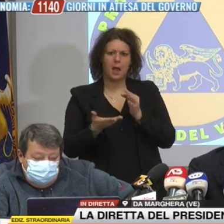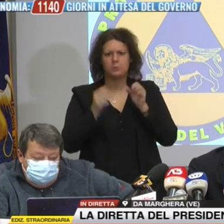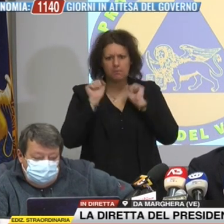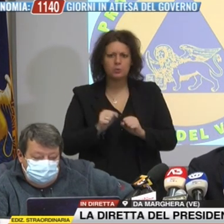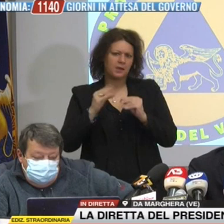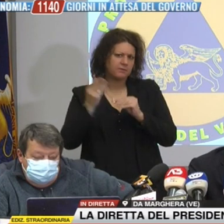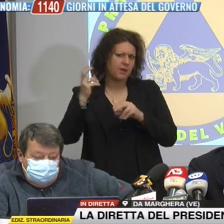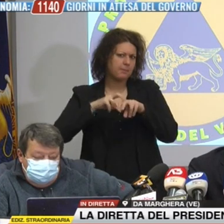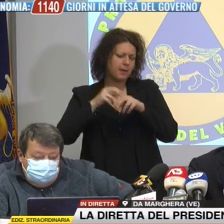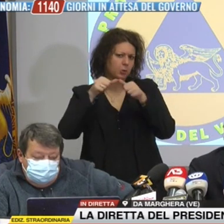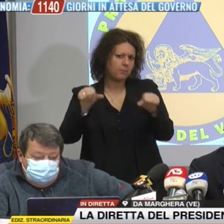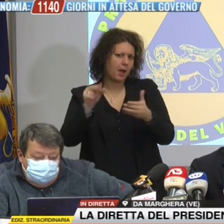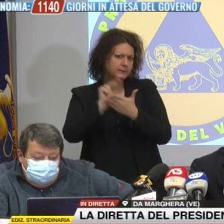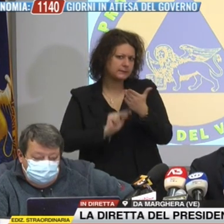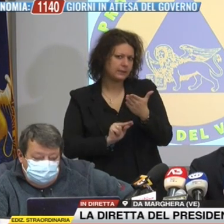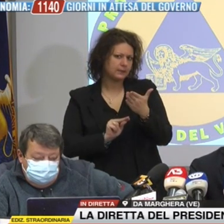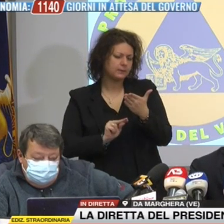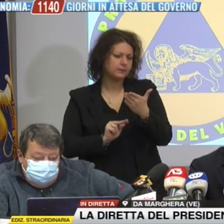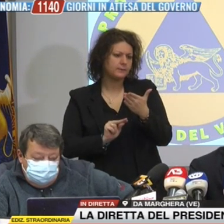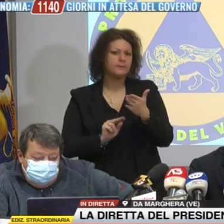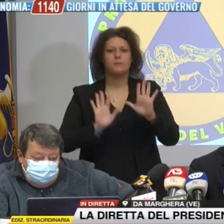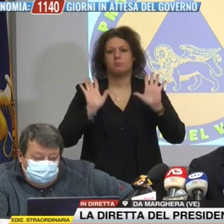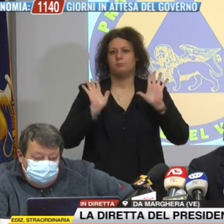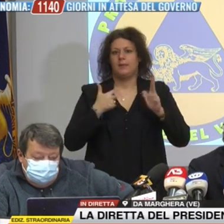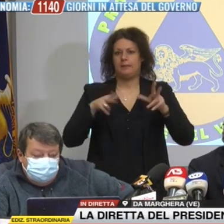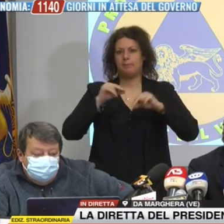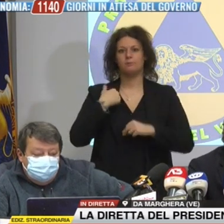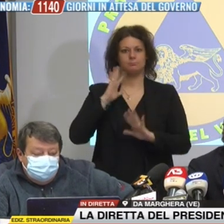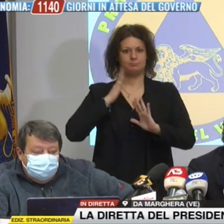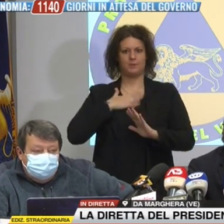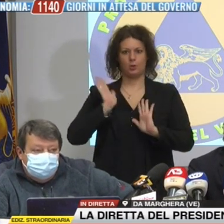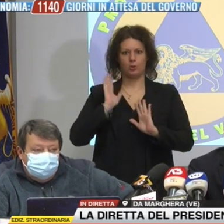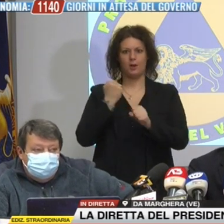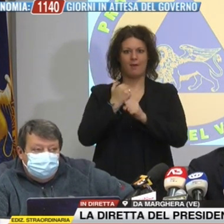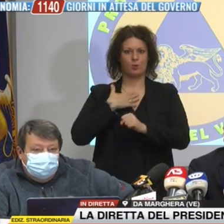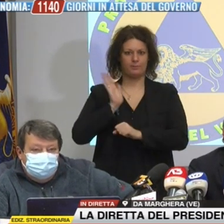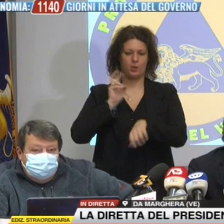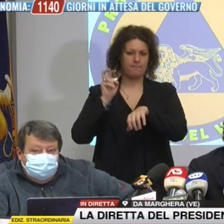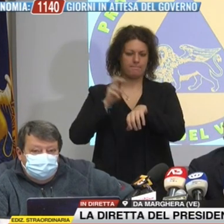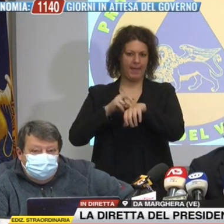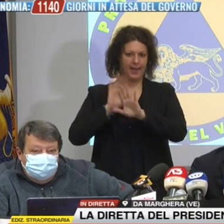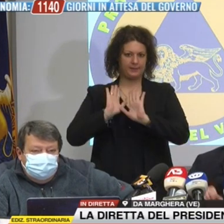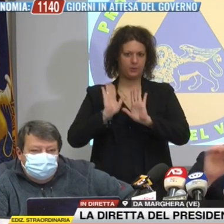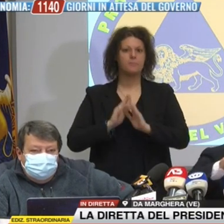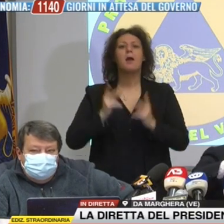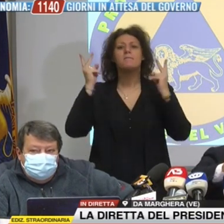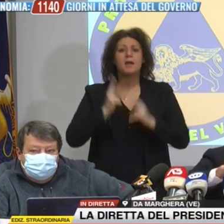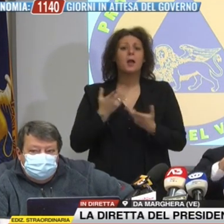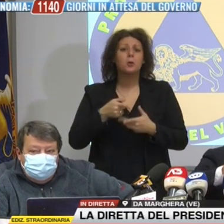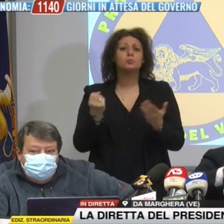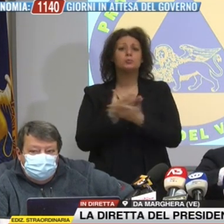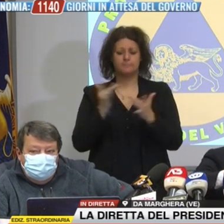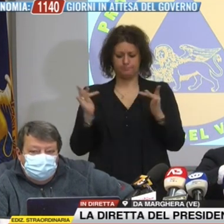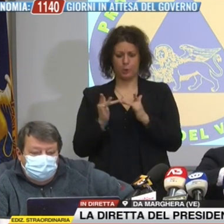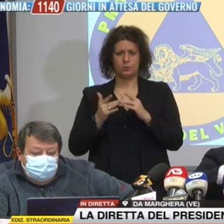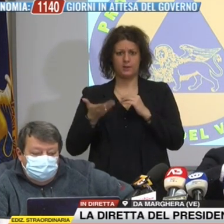prescrivere, insomma. Però ripeto, io non faccio il medico. Però di certo è un contatto stretto. Per capirci, se